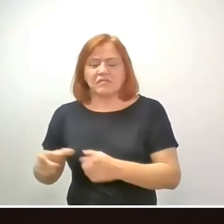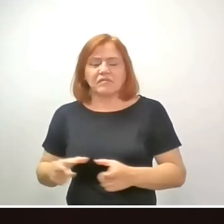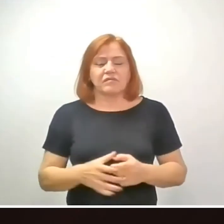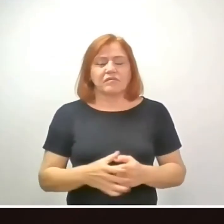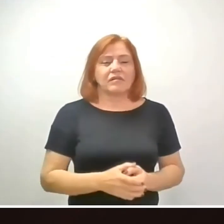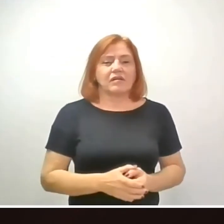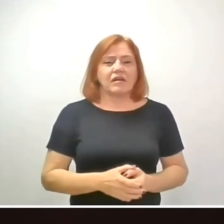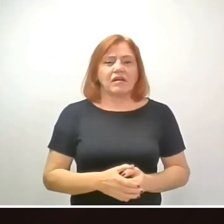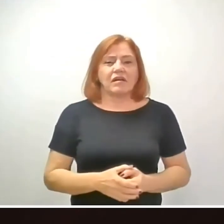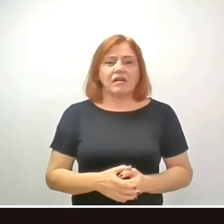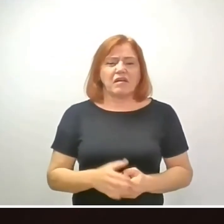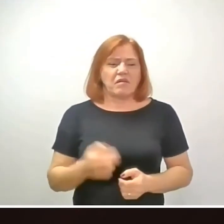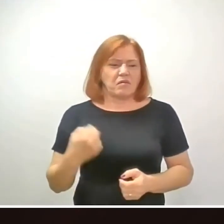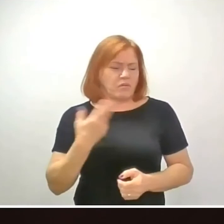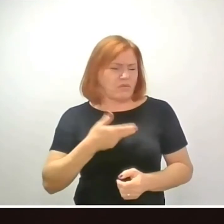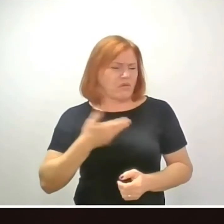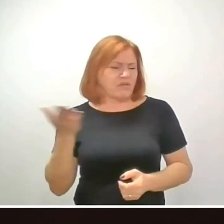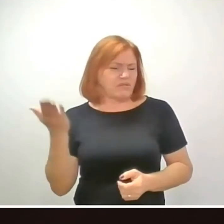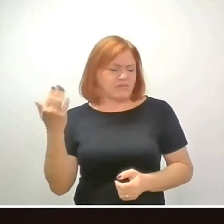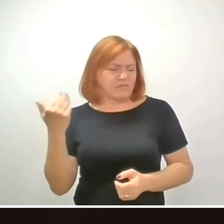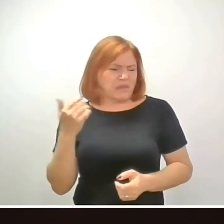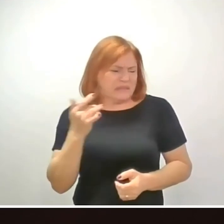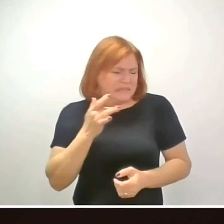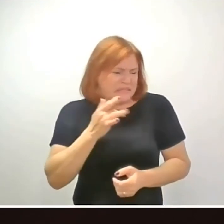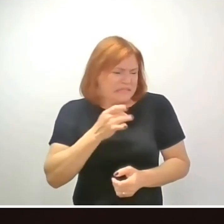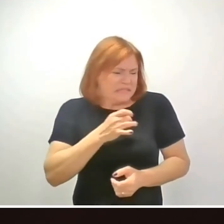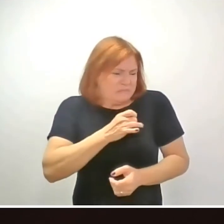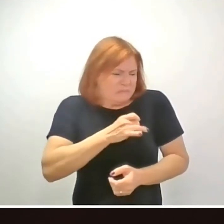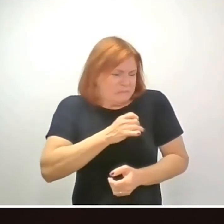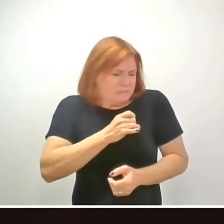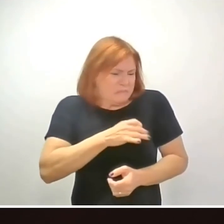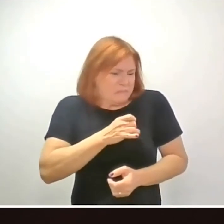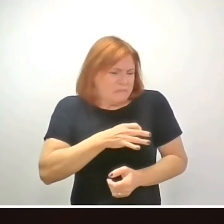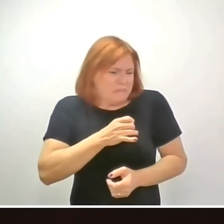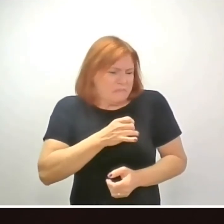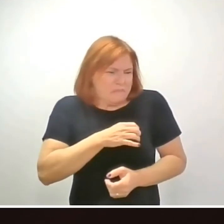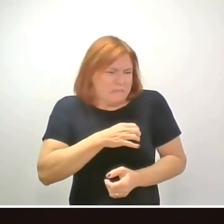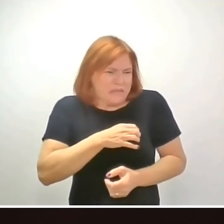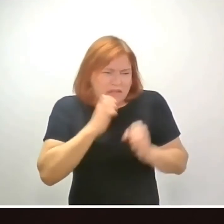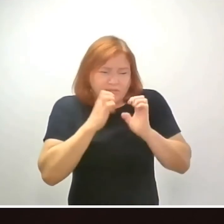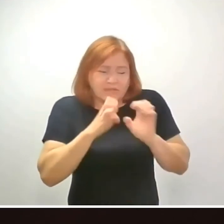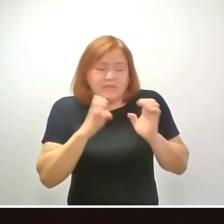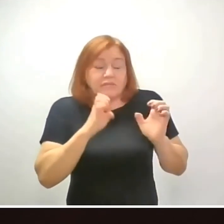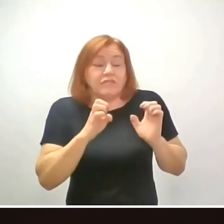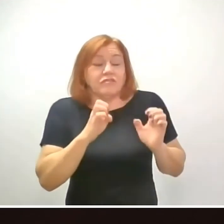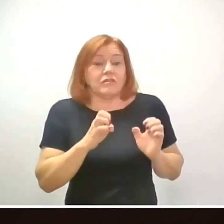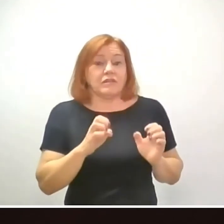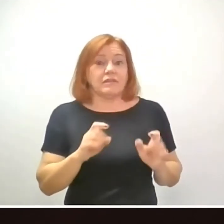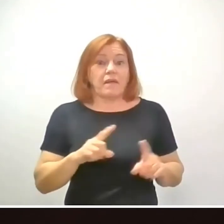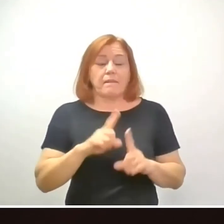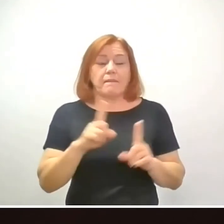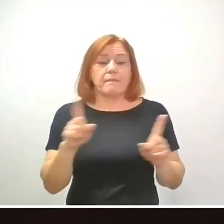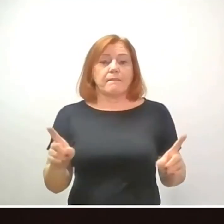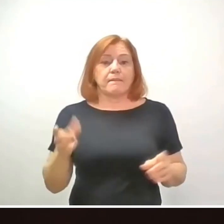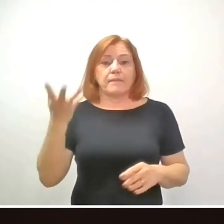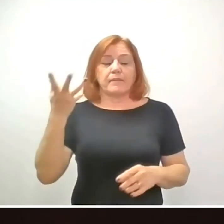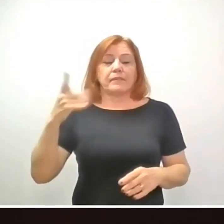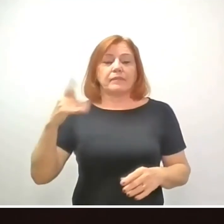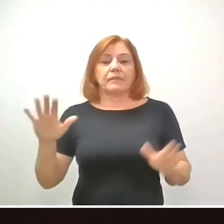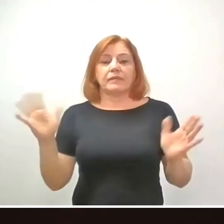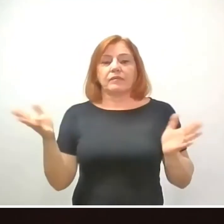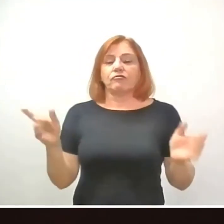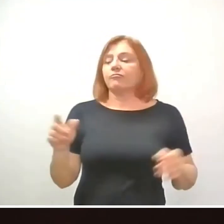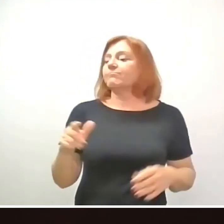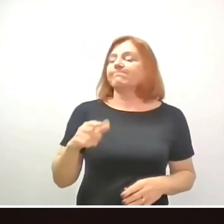têm mais medo. Eles não têm medo de pregar evangelho, não têm medo de fazer comportagem, não têm medo, entendeu? Por quê? Porque, irmãos,